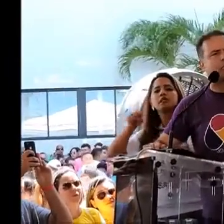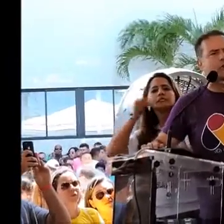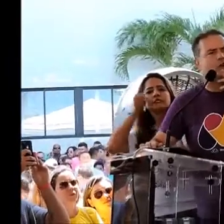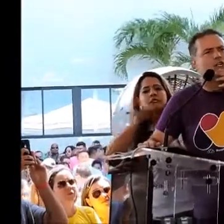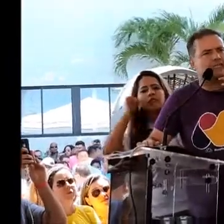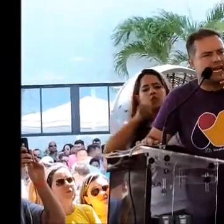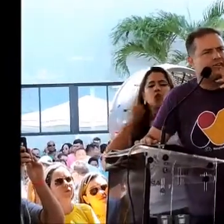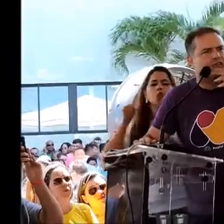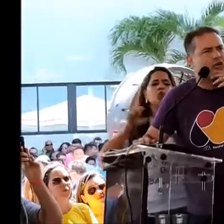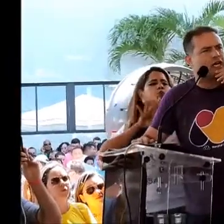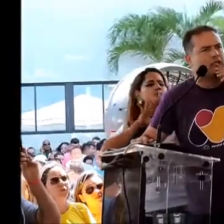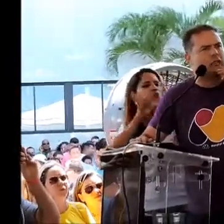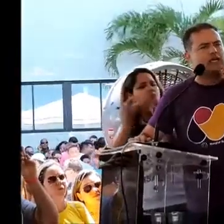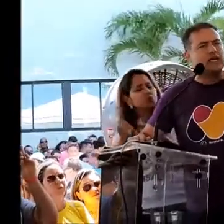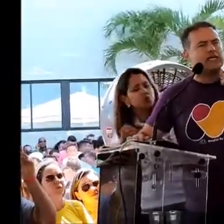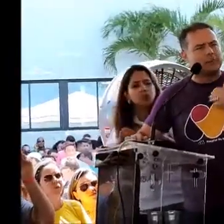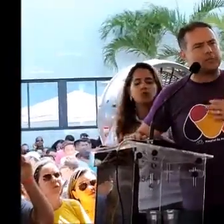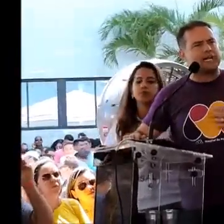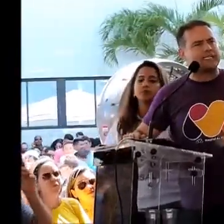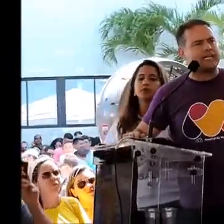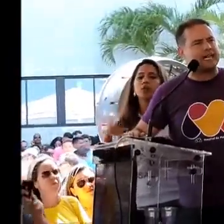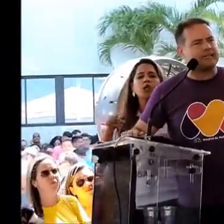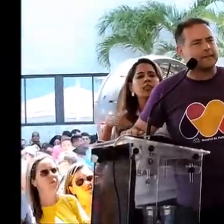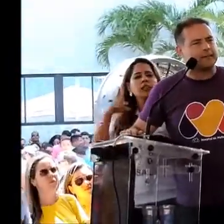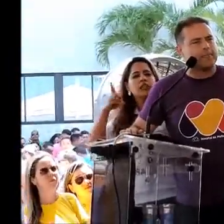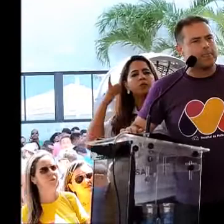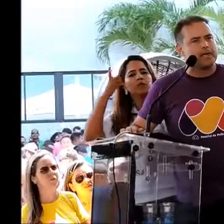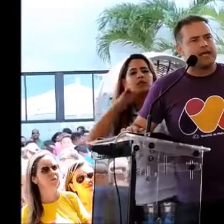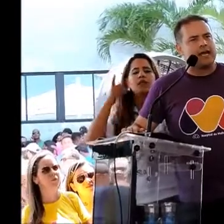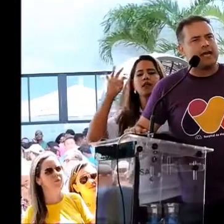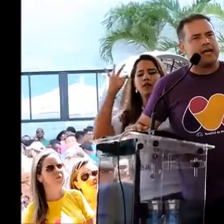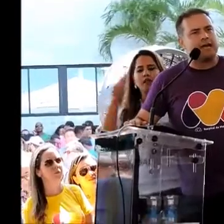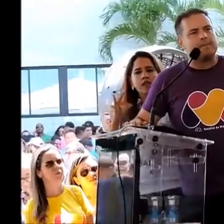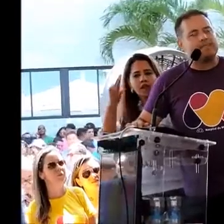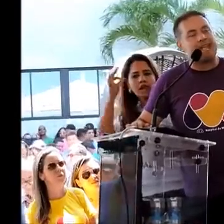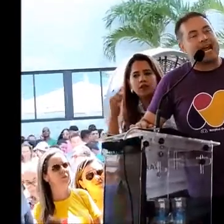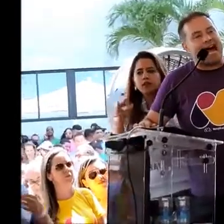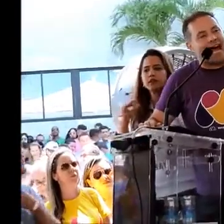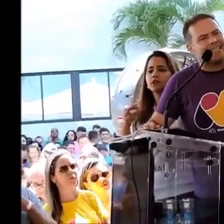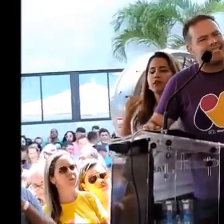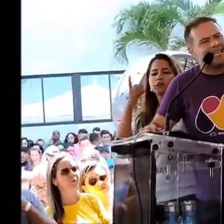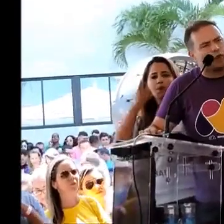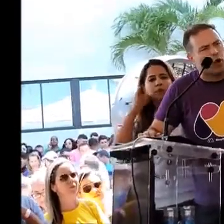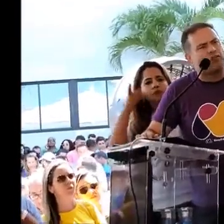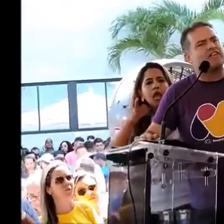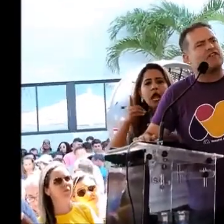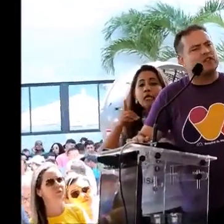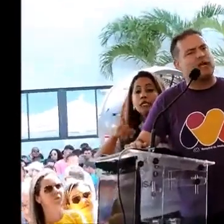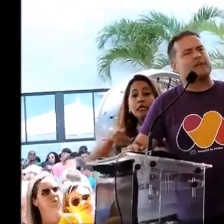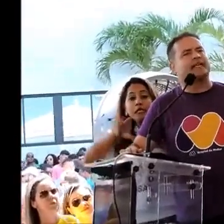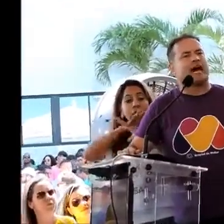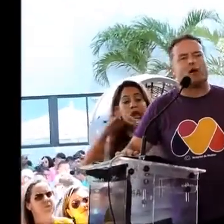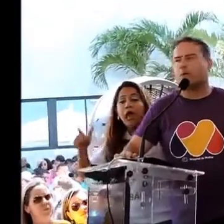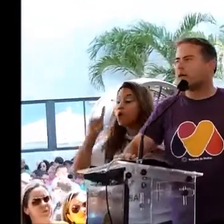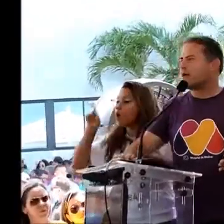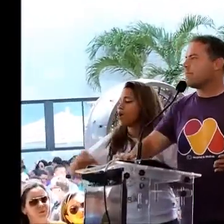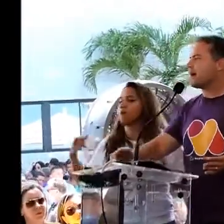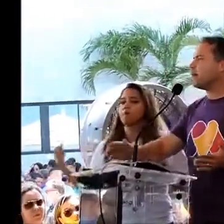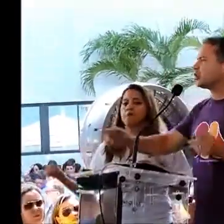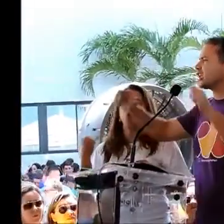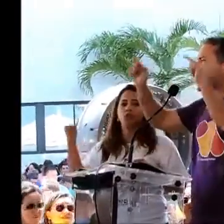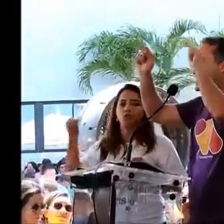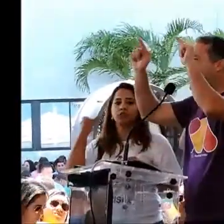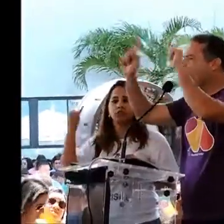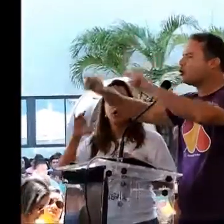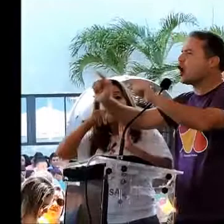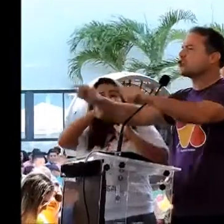deputado Isnaldo Bulhões, Sérgio Toledo, deputada Tereza, será, sem dúvida, fundamental